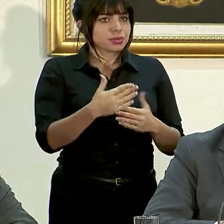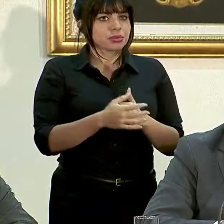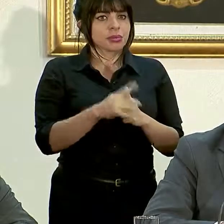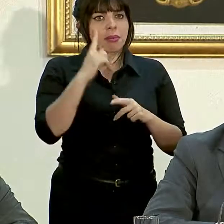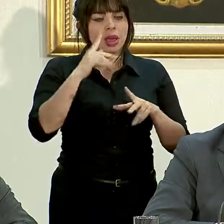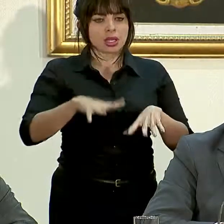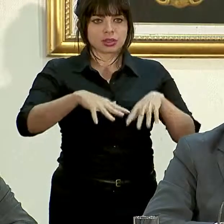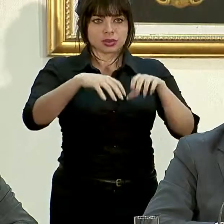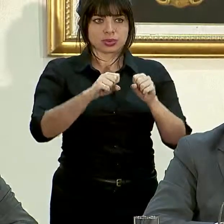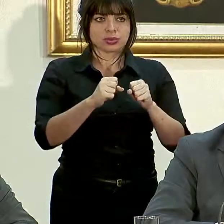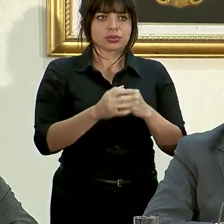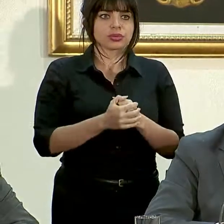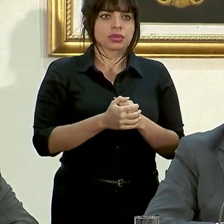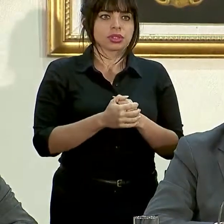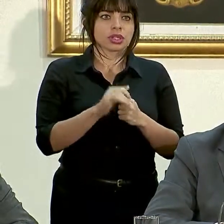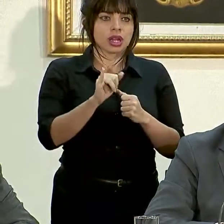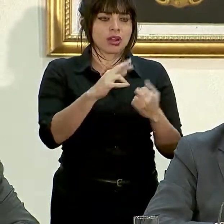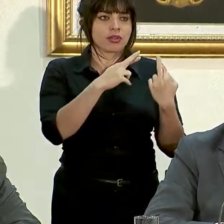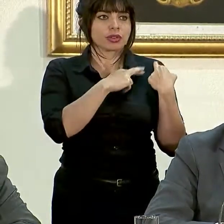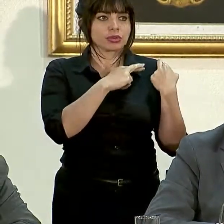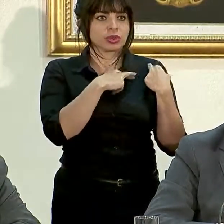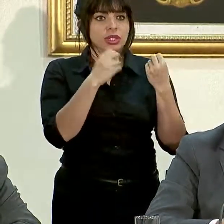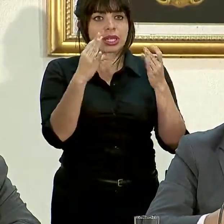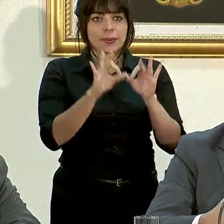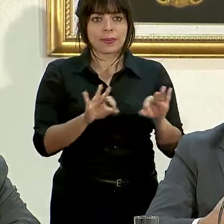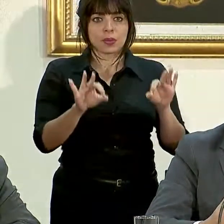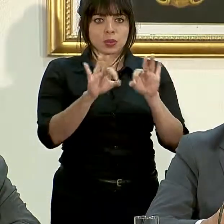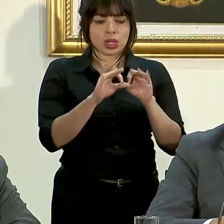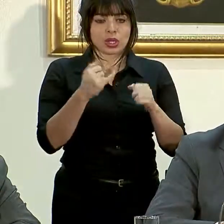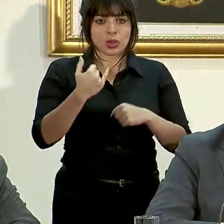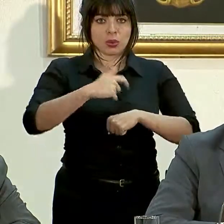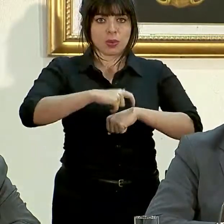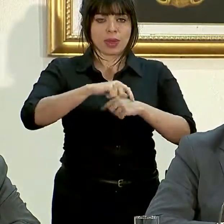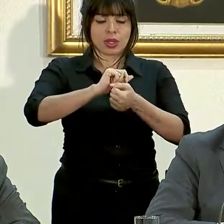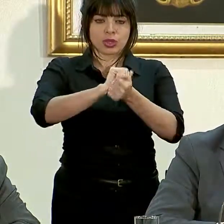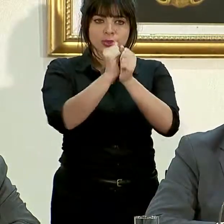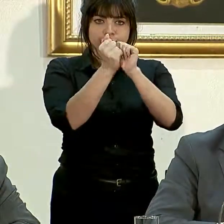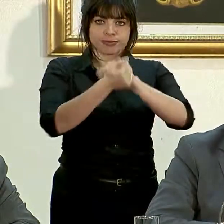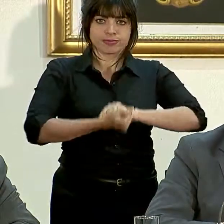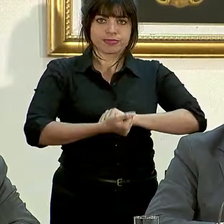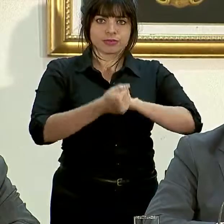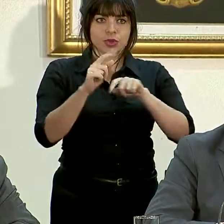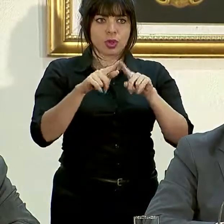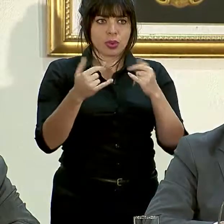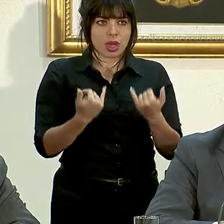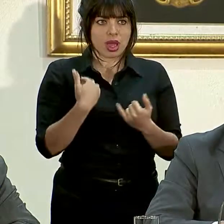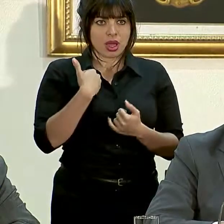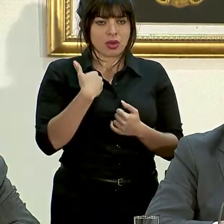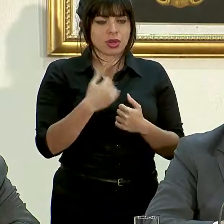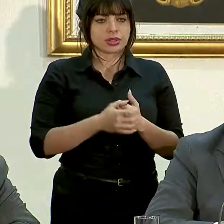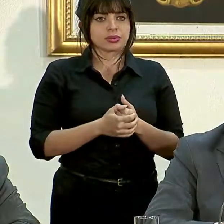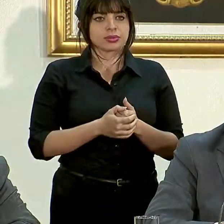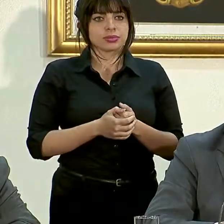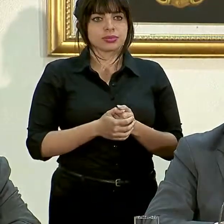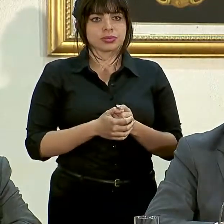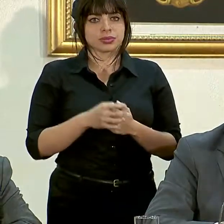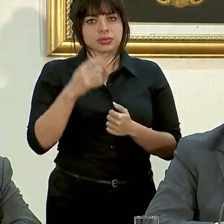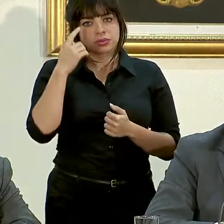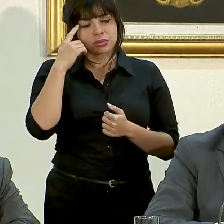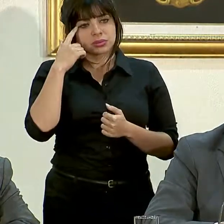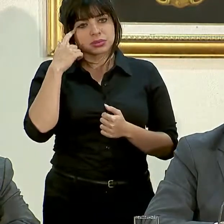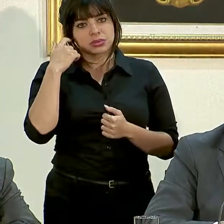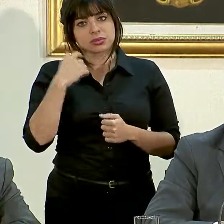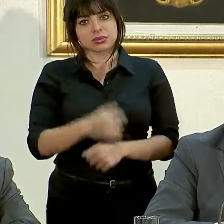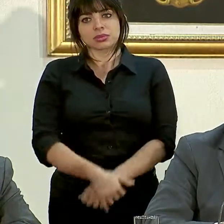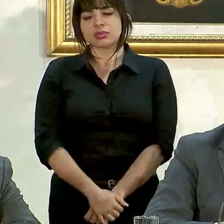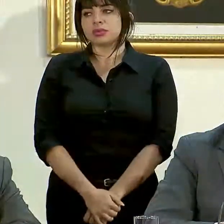de asumir la, esta responsabilidad tan importante en un momento de transición como el que tenemos a la vista.